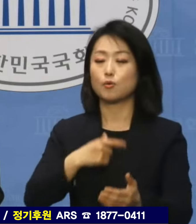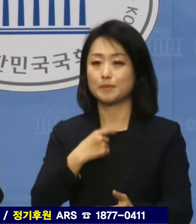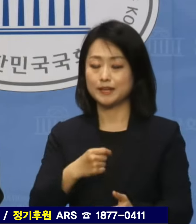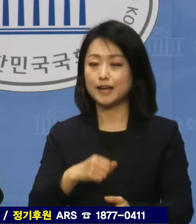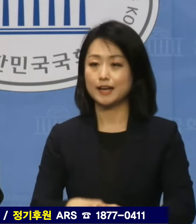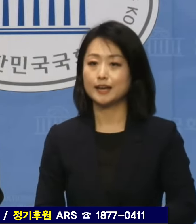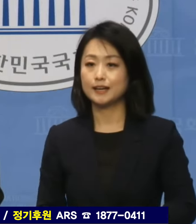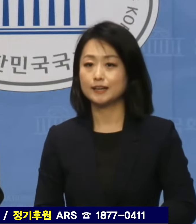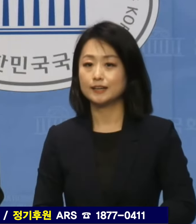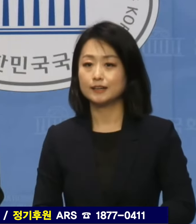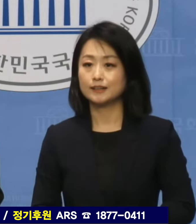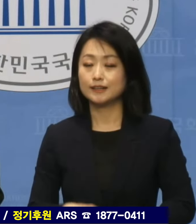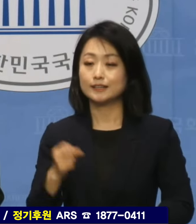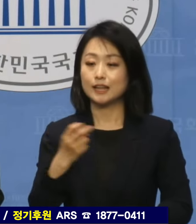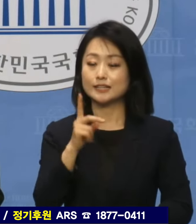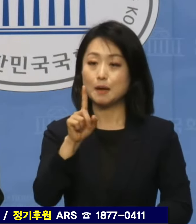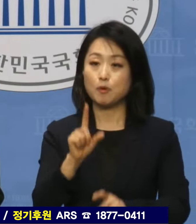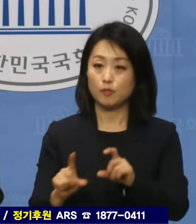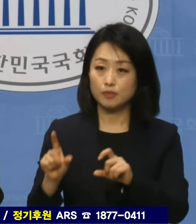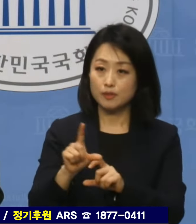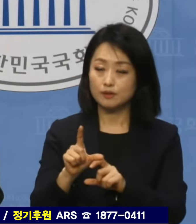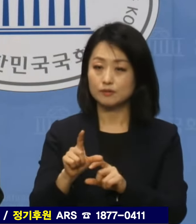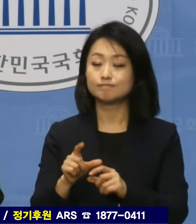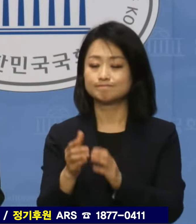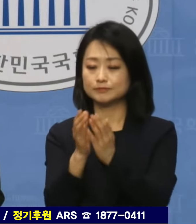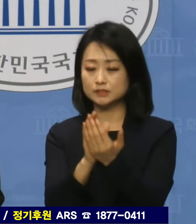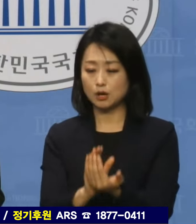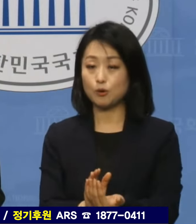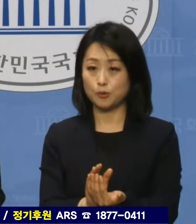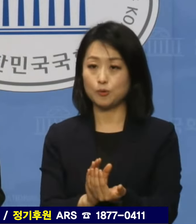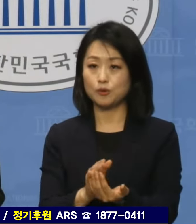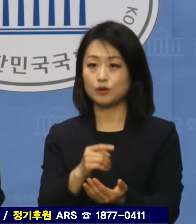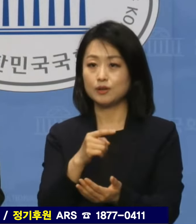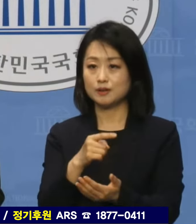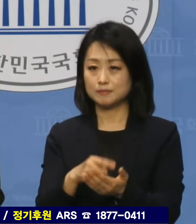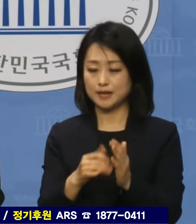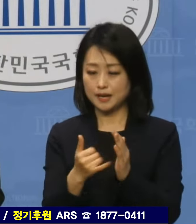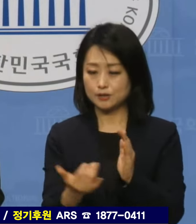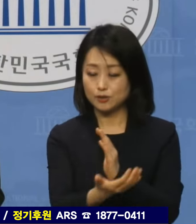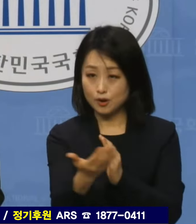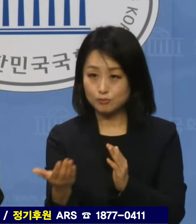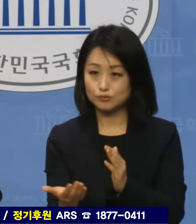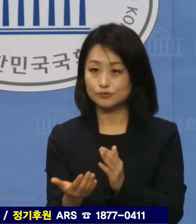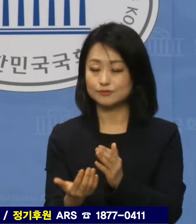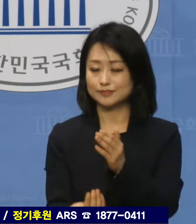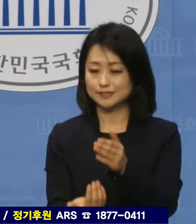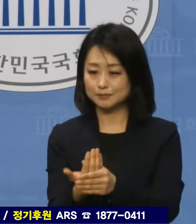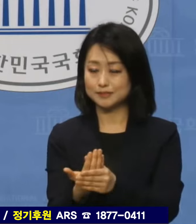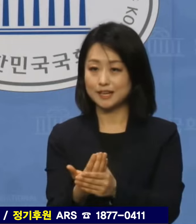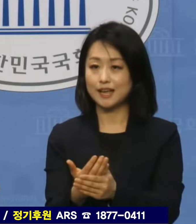한번 모든 세월호 참사 희생자의 명복을